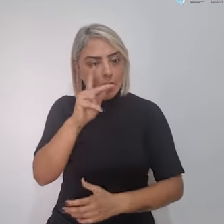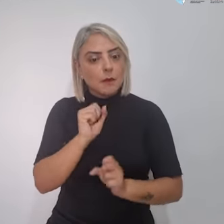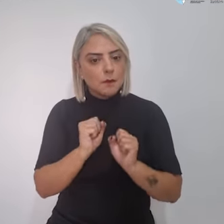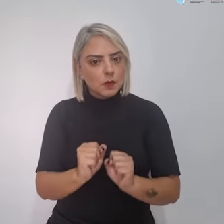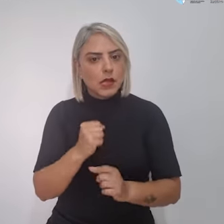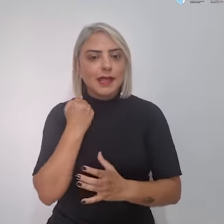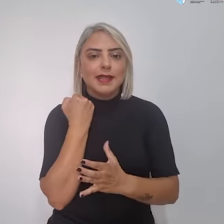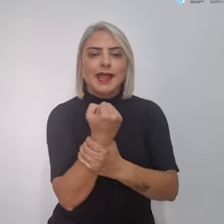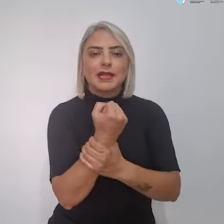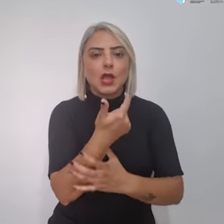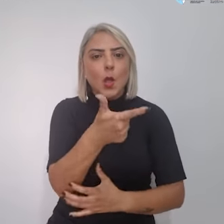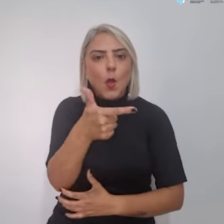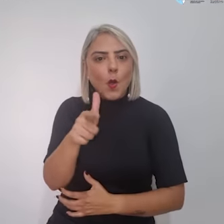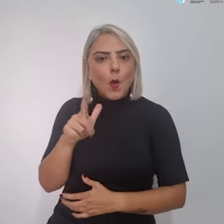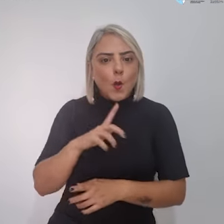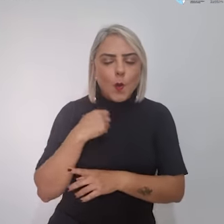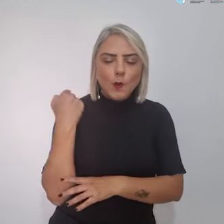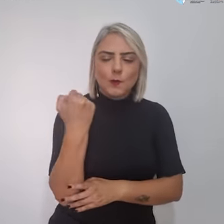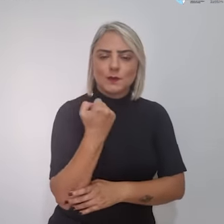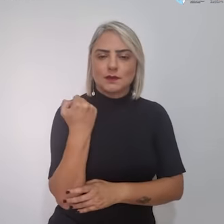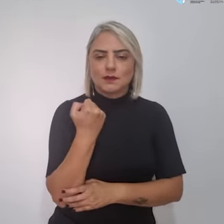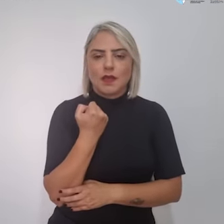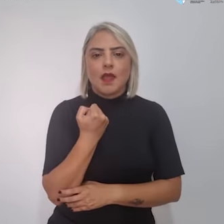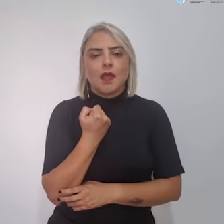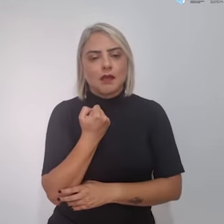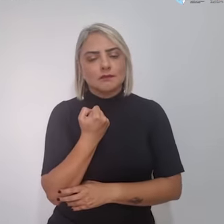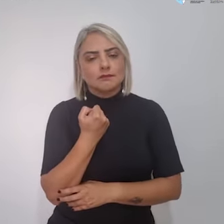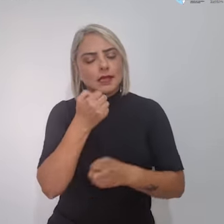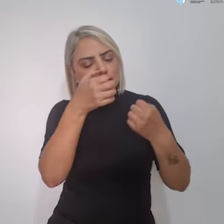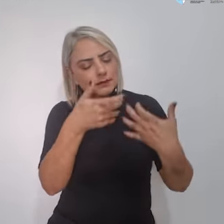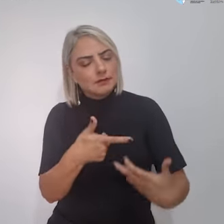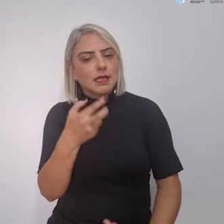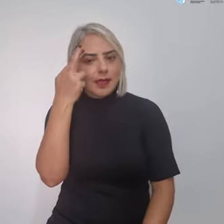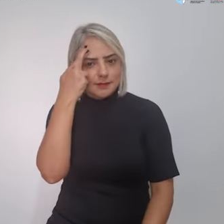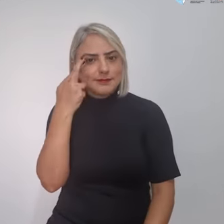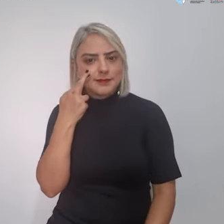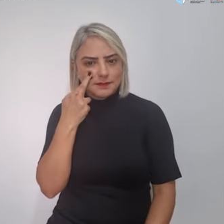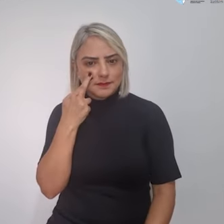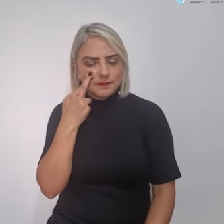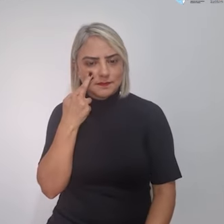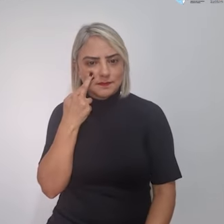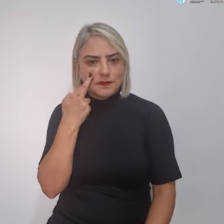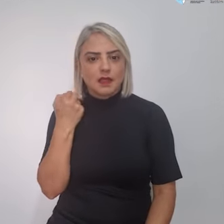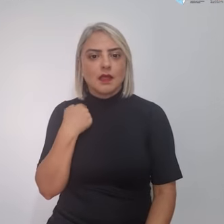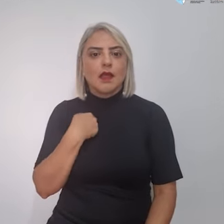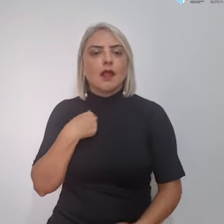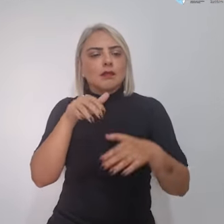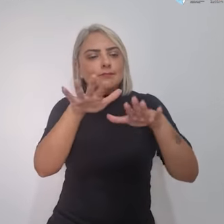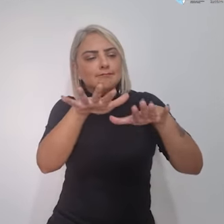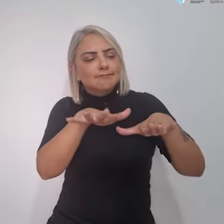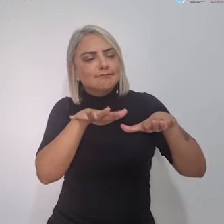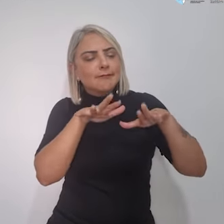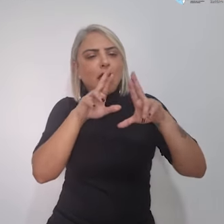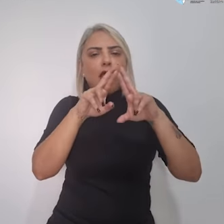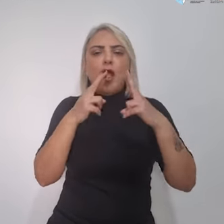garantir outras conquistas, orienta Rosilene Corrêa. Na galeria do plenário, categoria